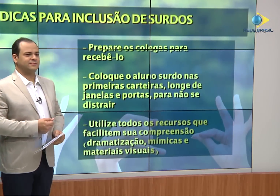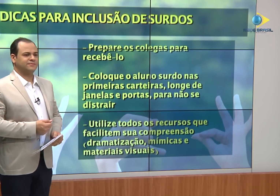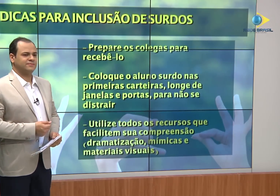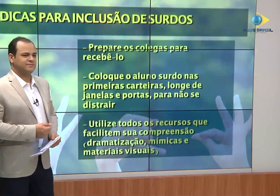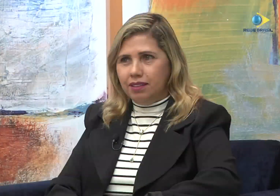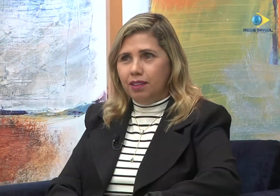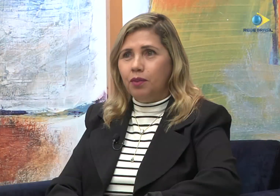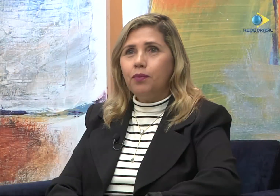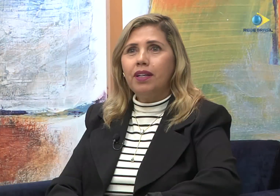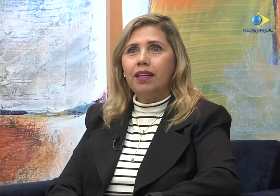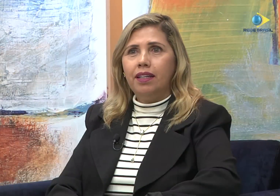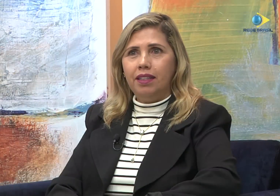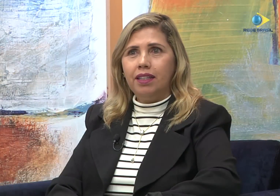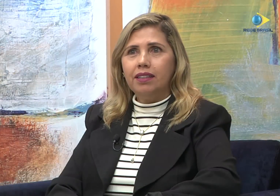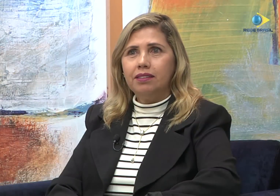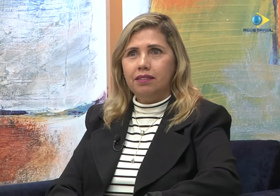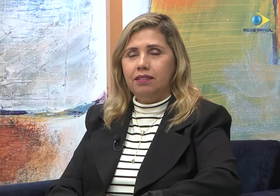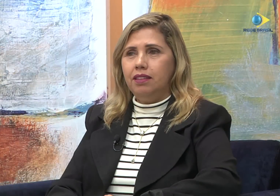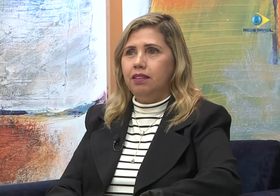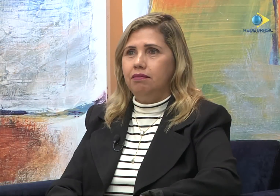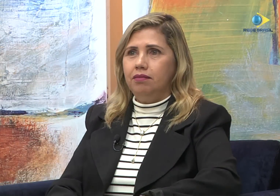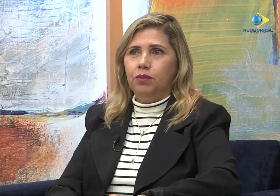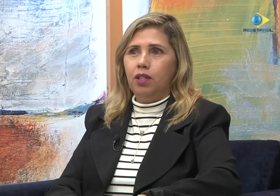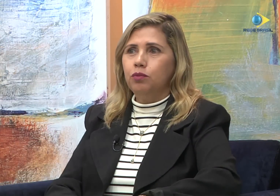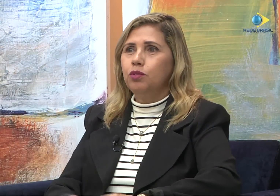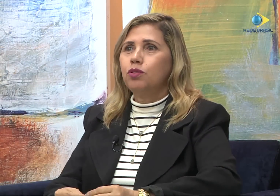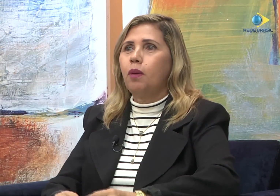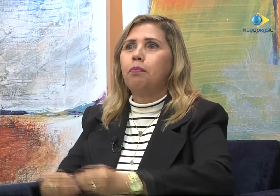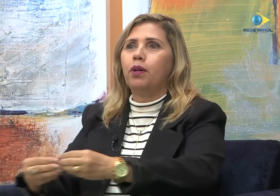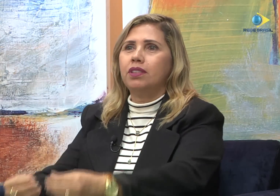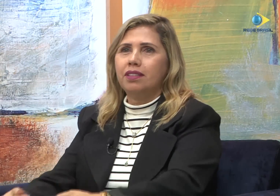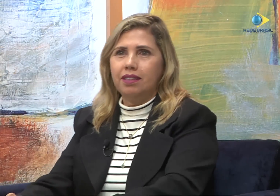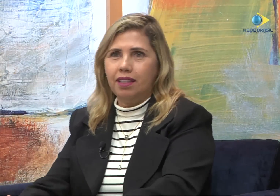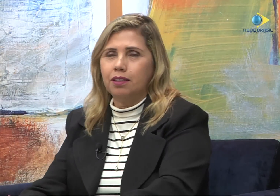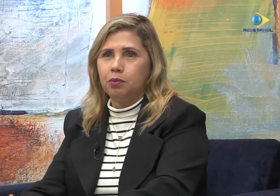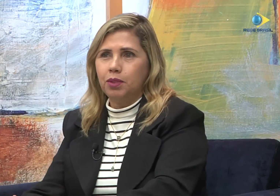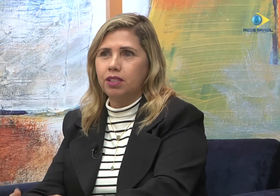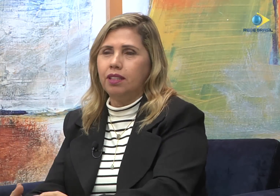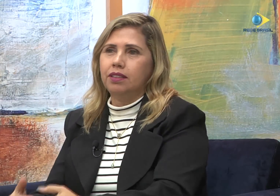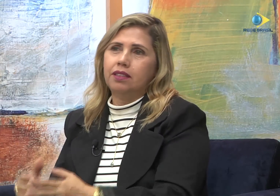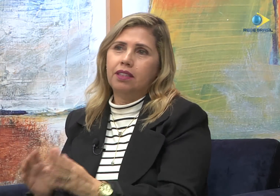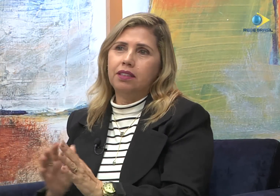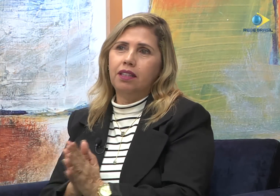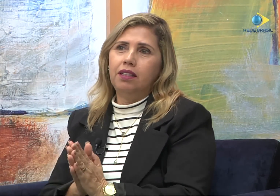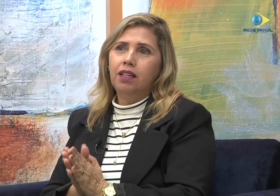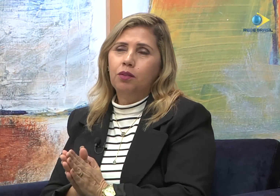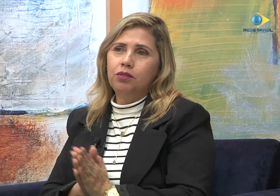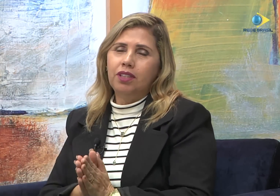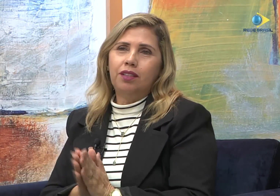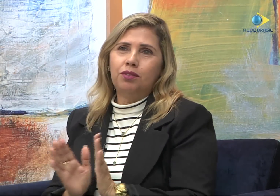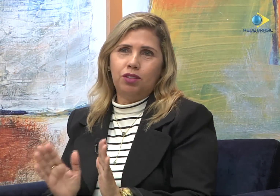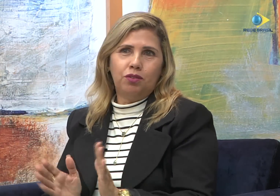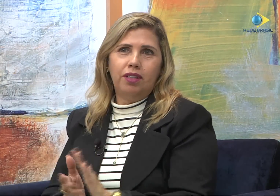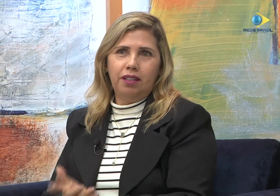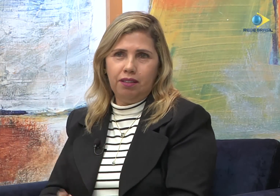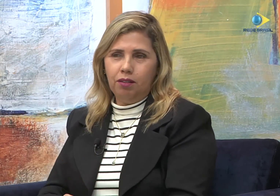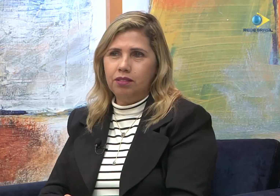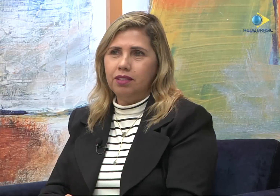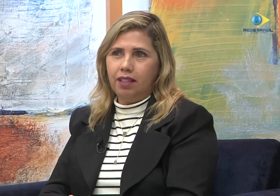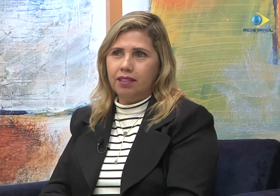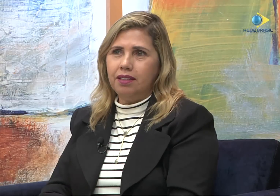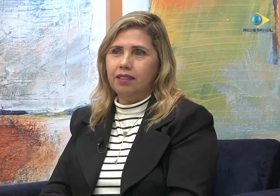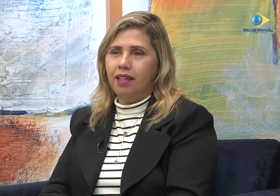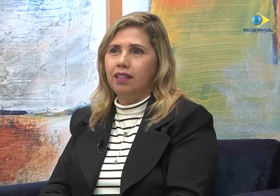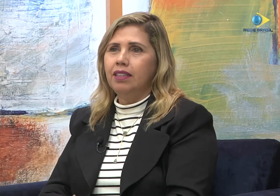É, é importante. Não é uma regra que o aluno só pode sentar nas primeiras cadeiras. Ele tem o direito de escolher